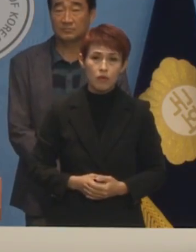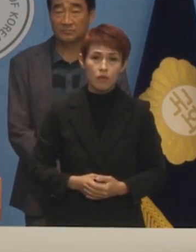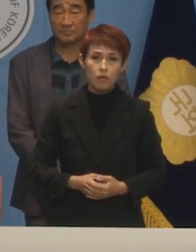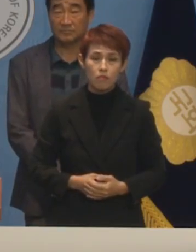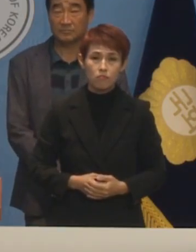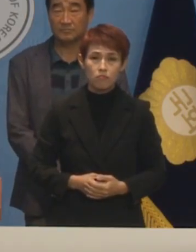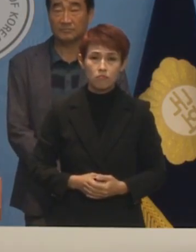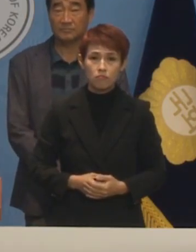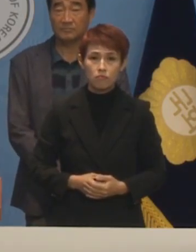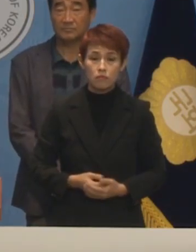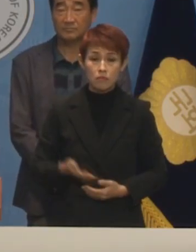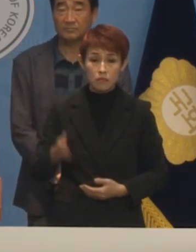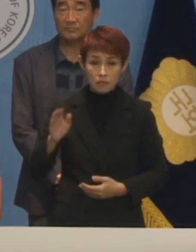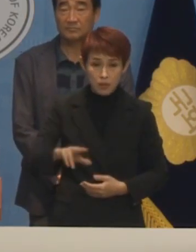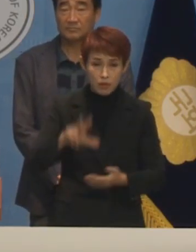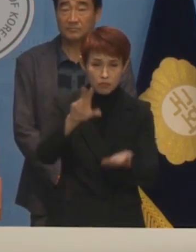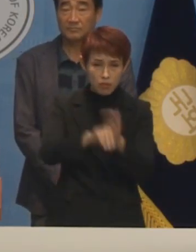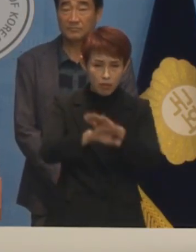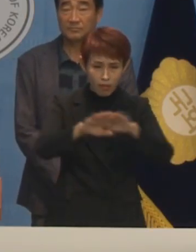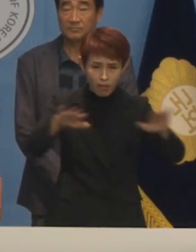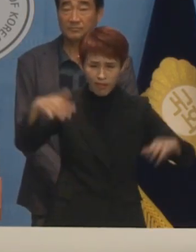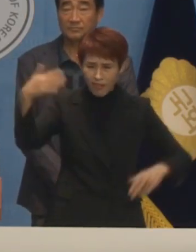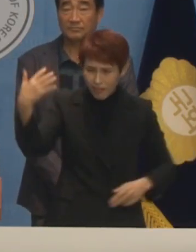아무런 문제가 해결되지 않고 있습니다.